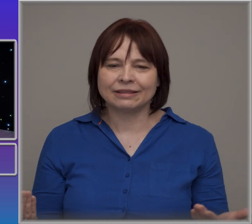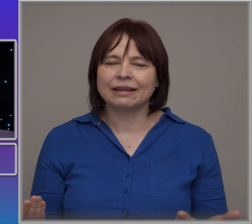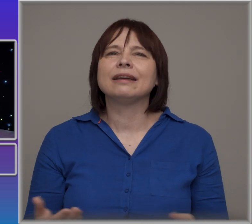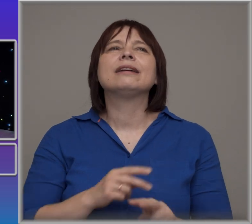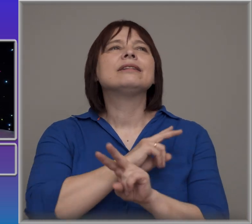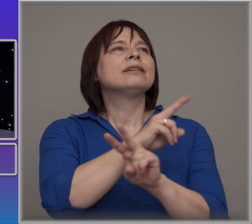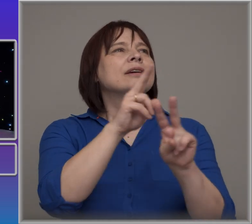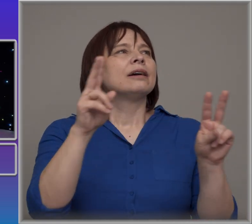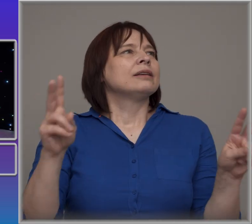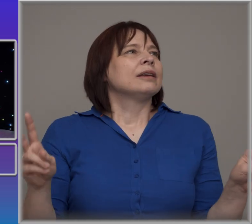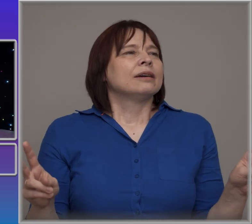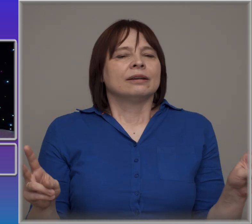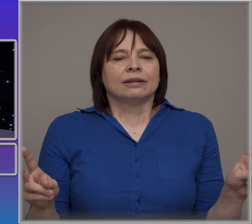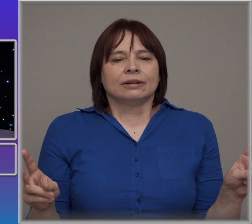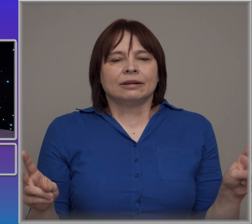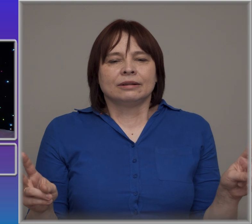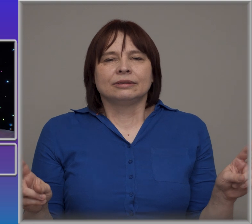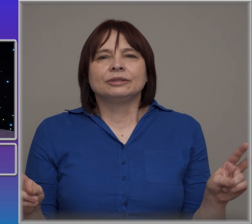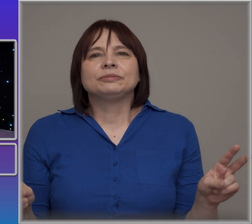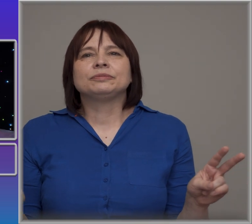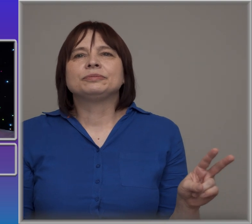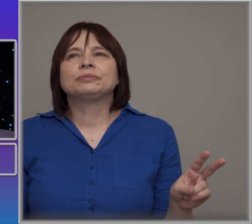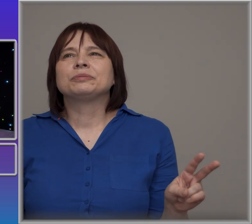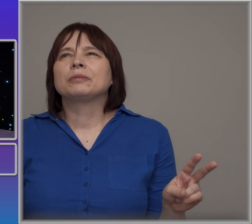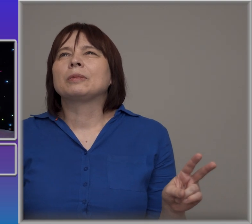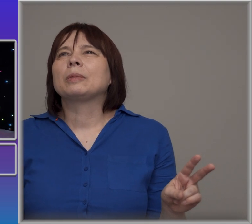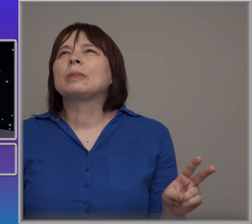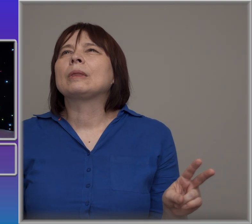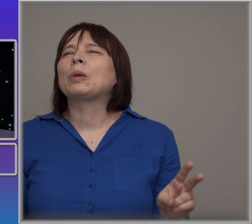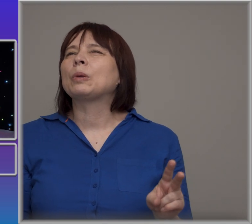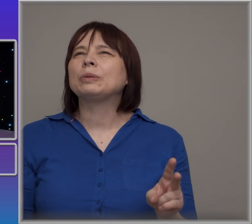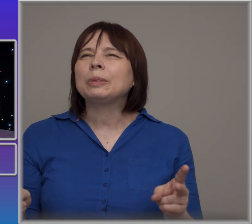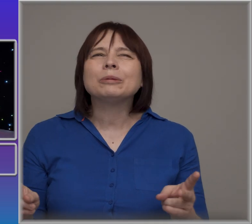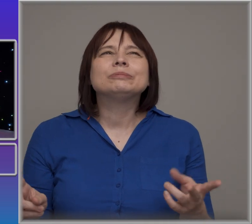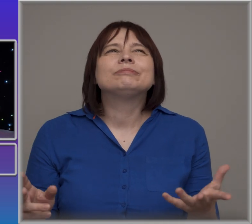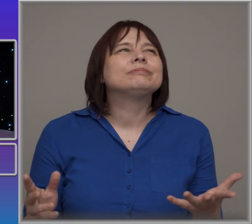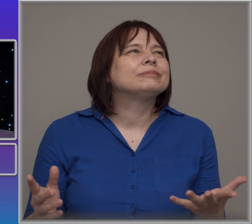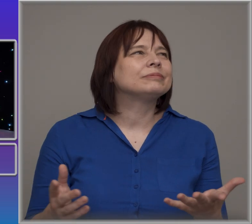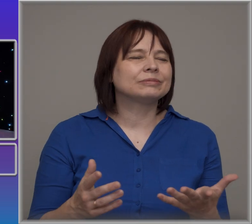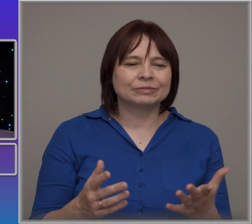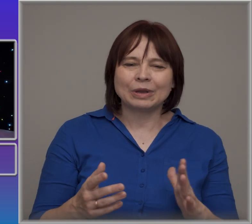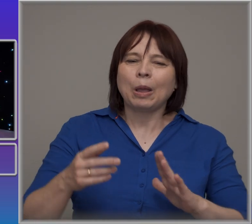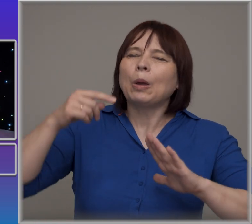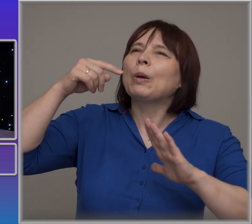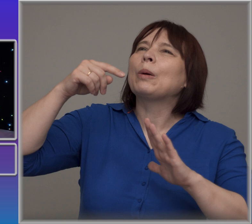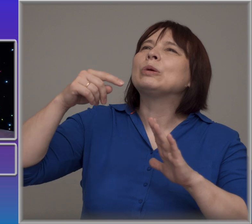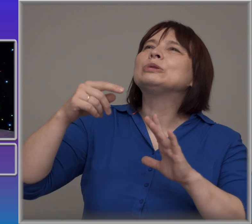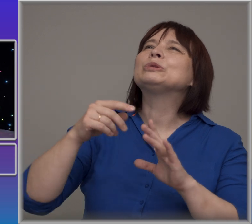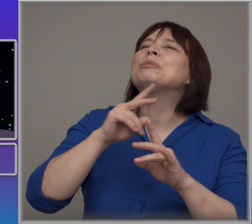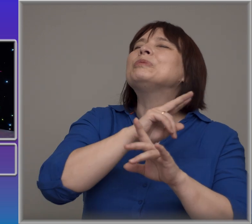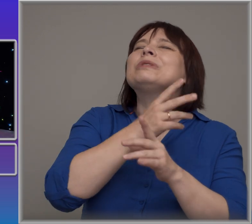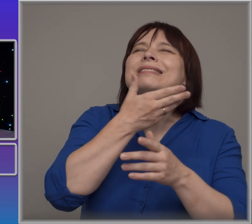тоже происходит, для, Господь, чтобы это было примером, силой, жизнью, Господь, для других. Во имя Иисуса пусть Твоя